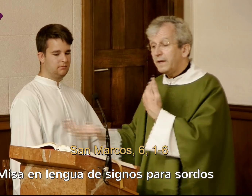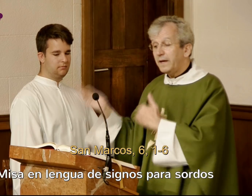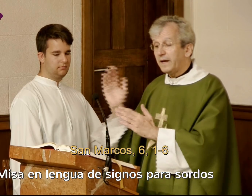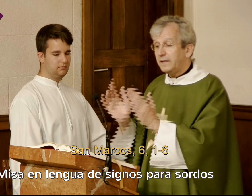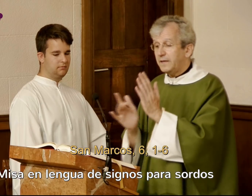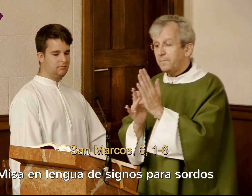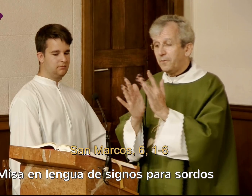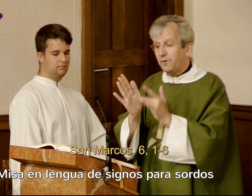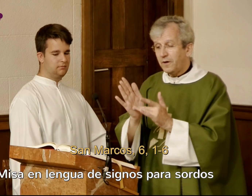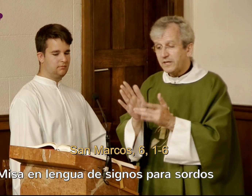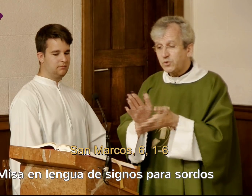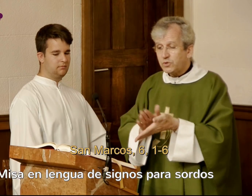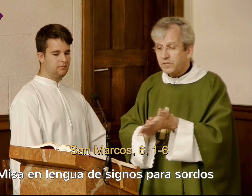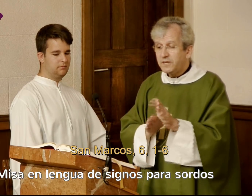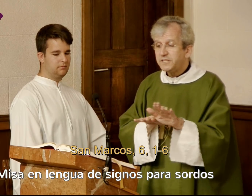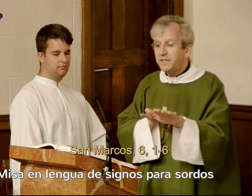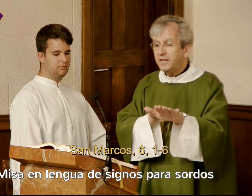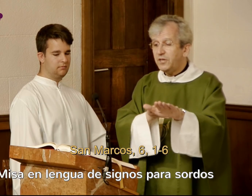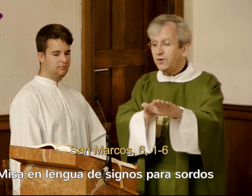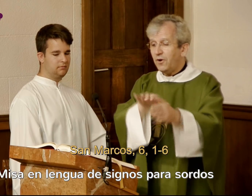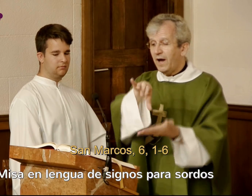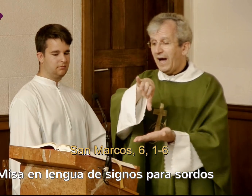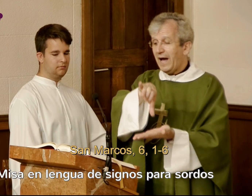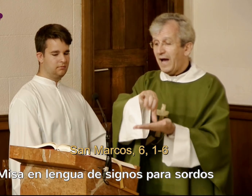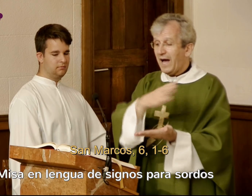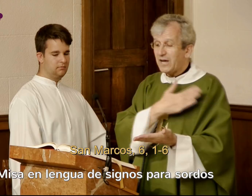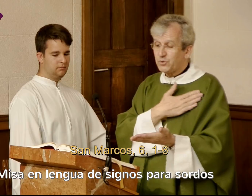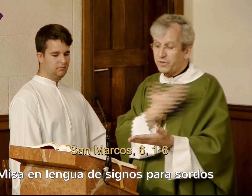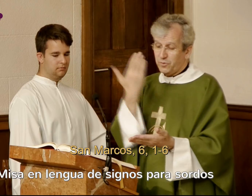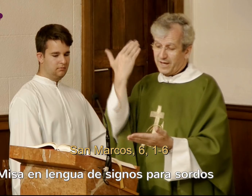En aquel tiempo, Jesús se dirigió a su ciudad